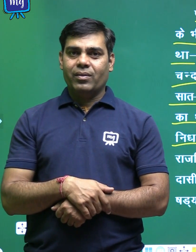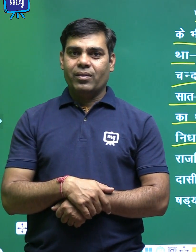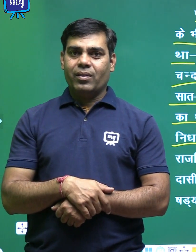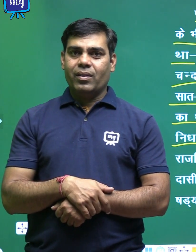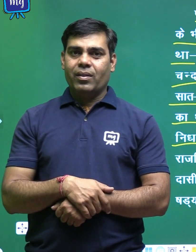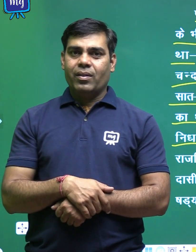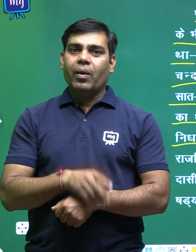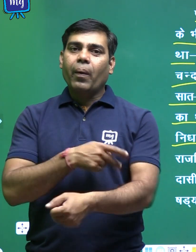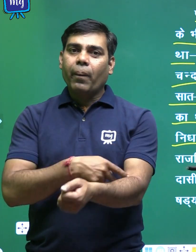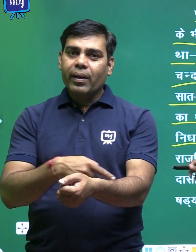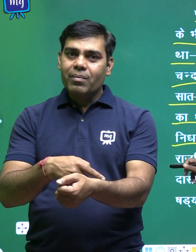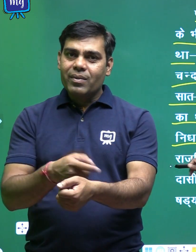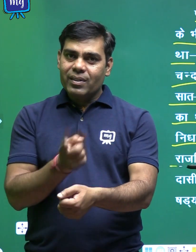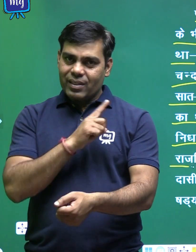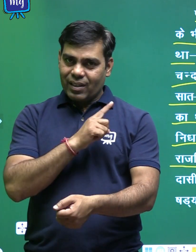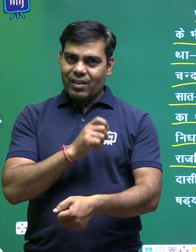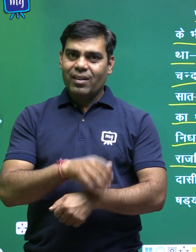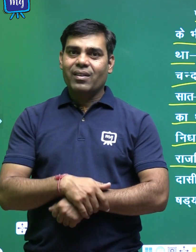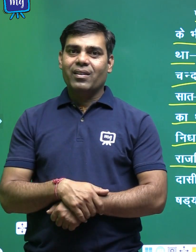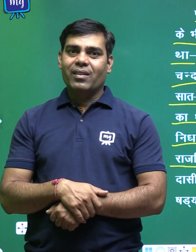विक्रम सिंह का